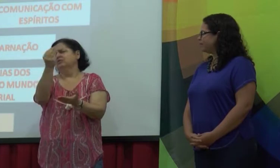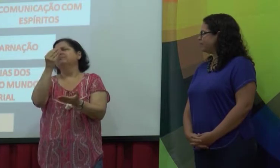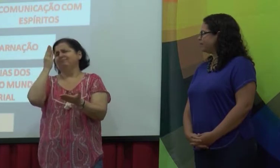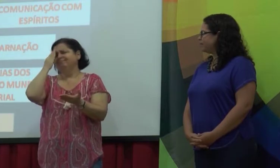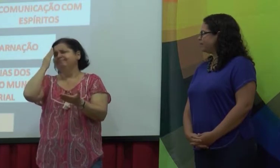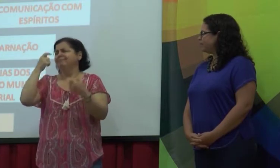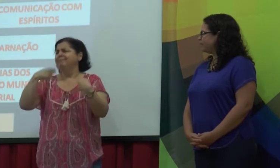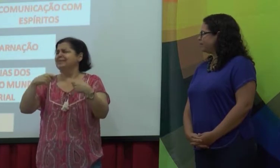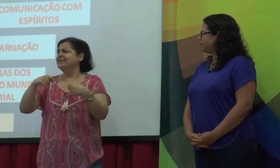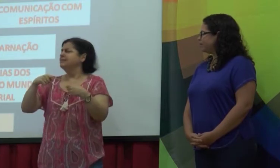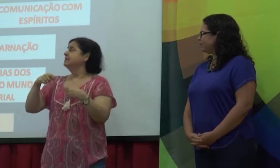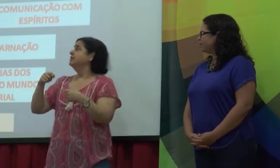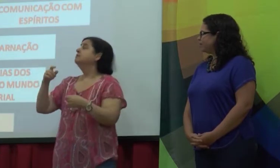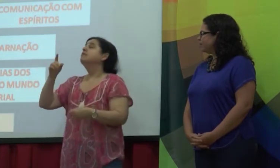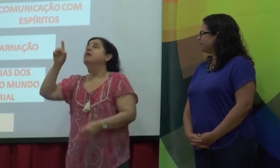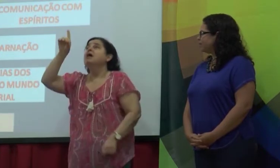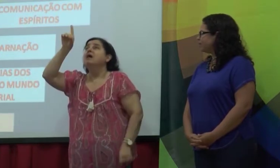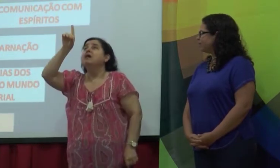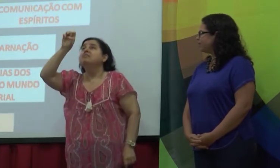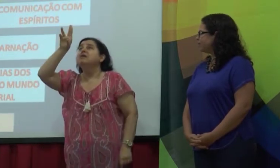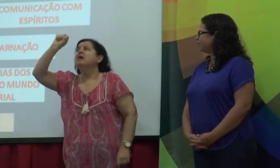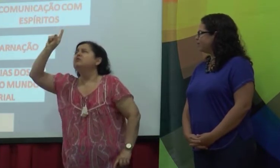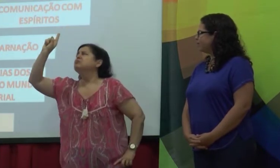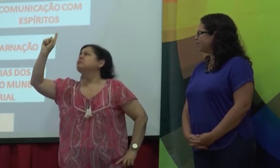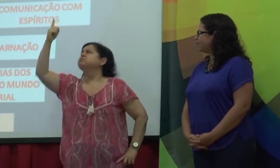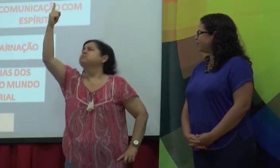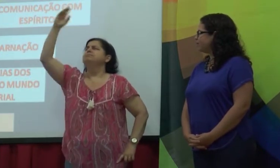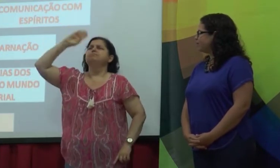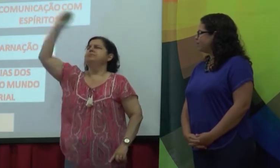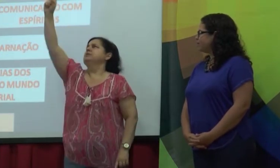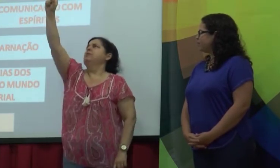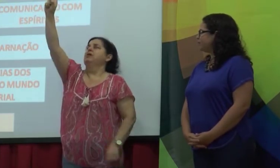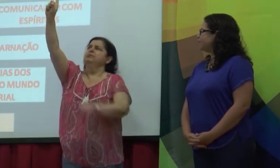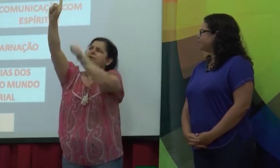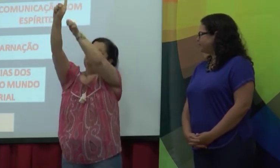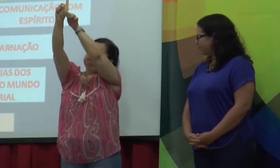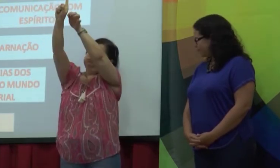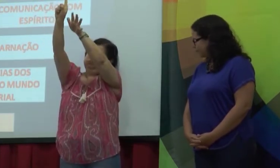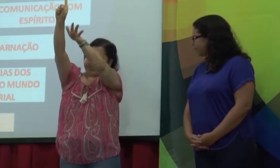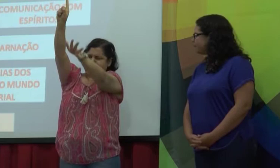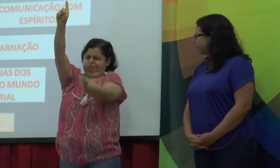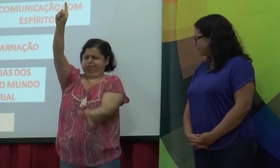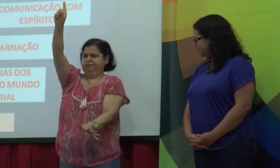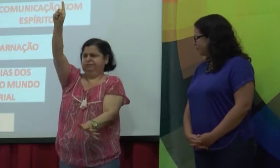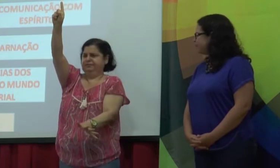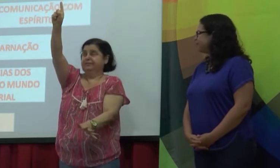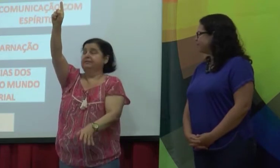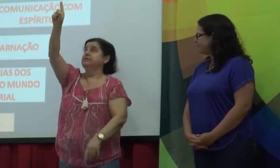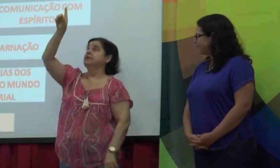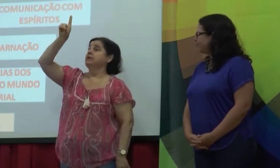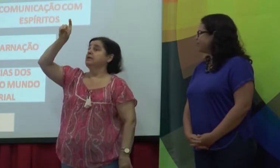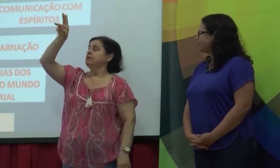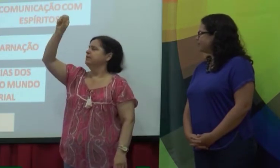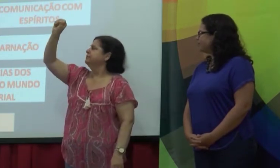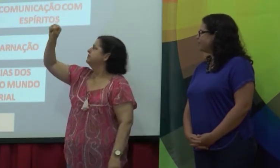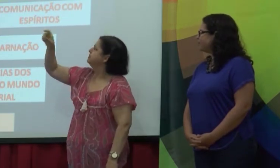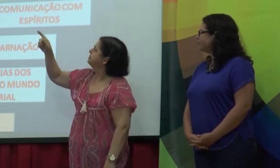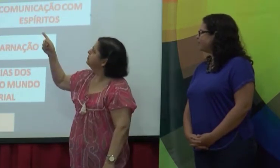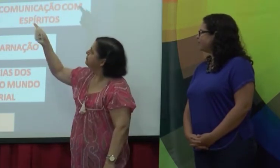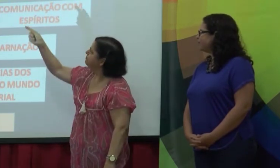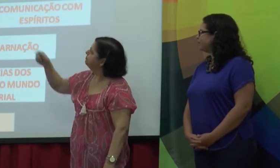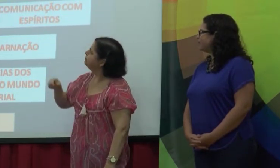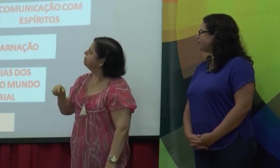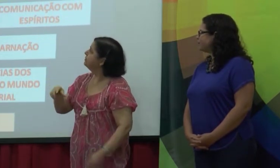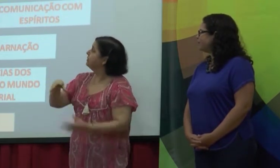espírita? São vários, né? Deus é o principal de tudo. E a partir